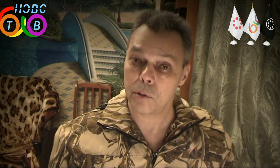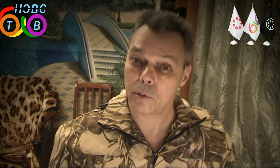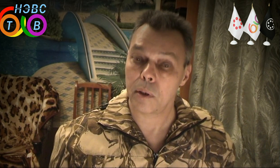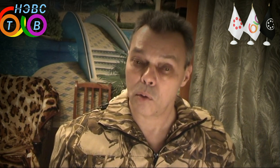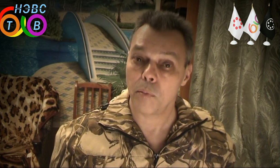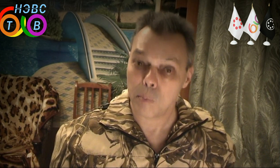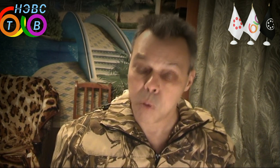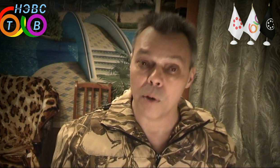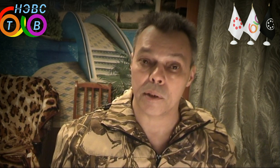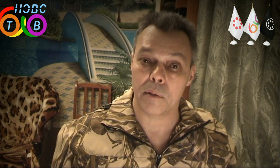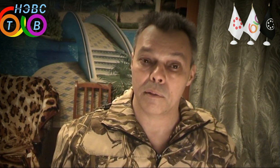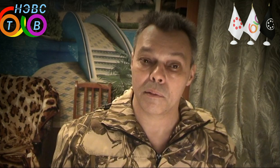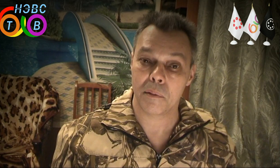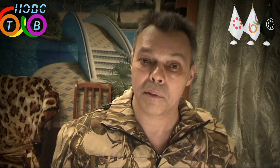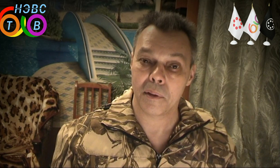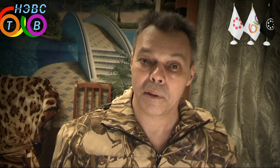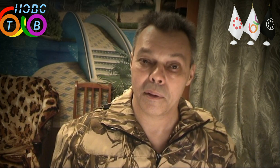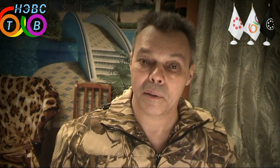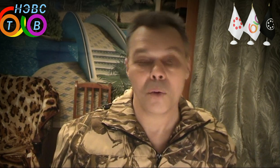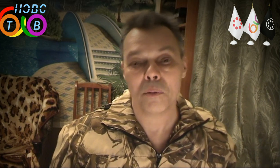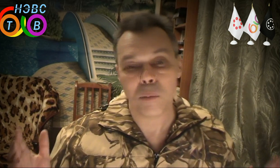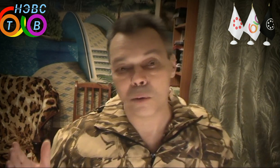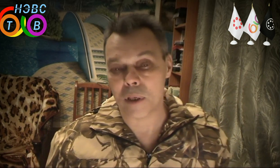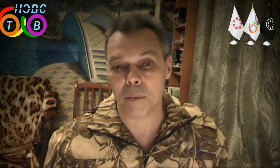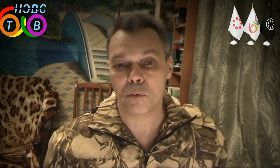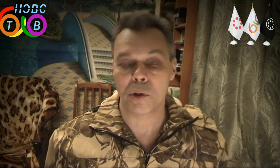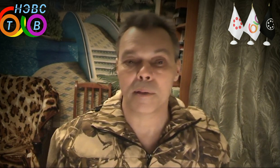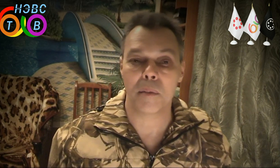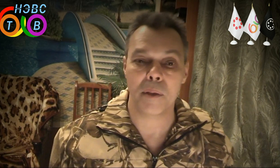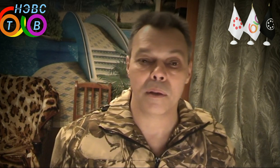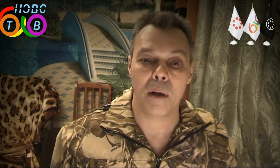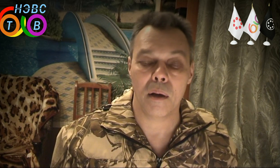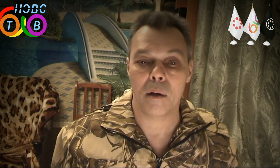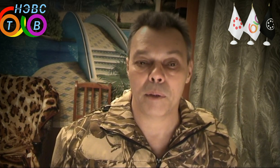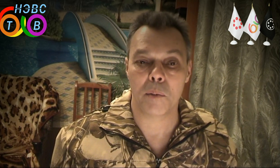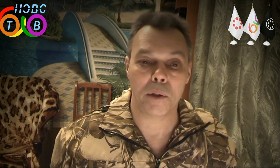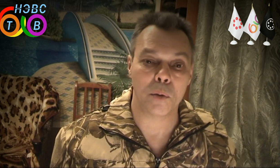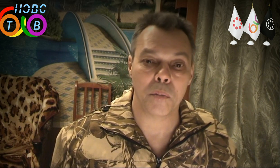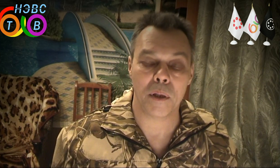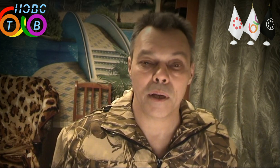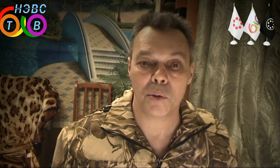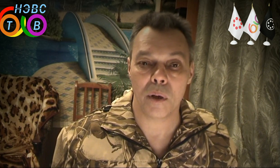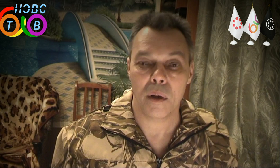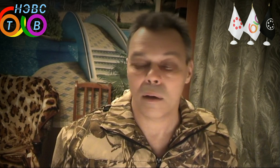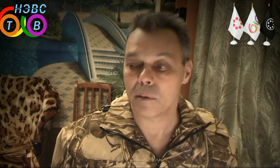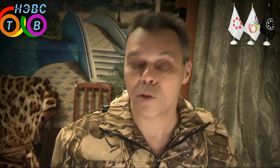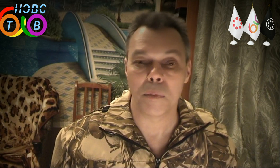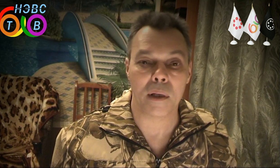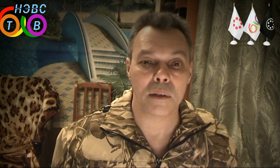кушать с огромной пользой. Ну, не буду сейчас предвкушать события. Посмотрите эту передачу «Съедобное